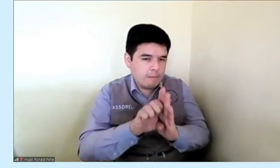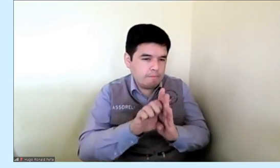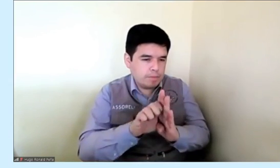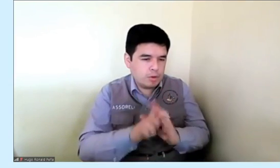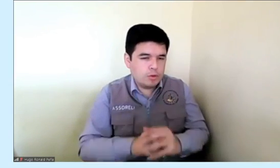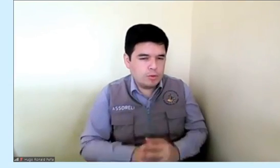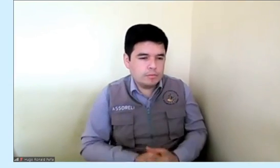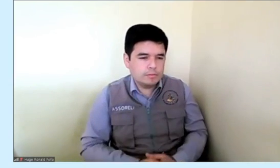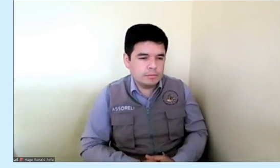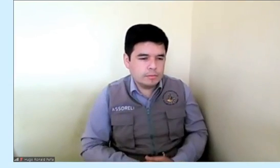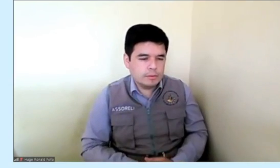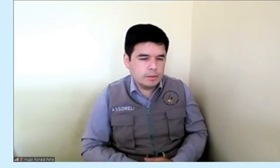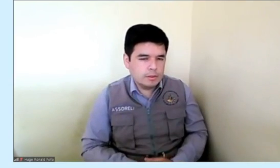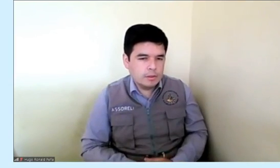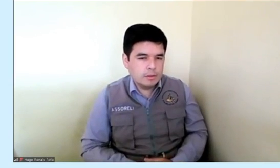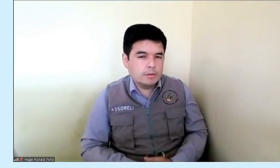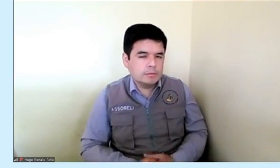Vamos a hacer un ejemplo.